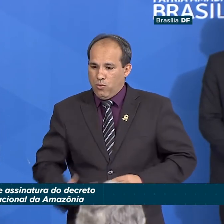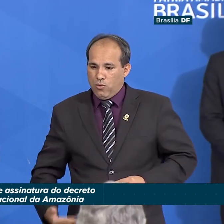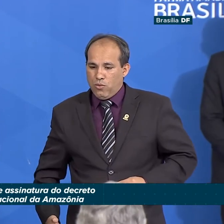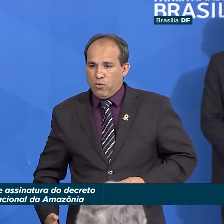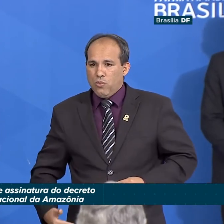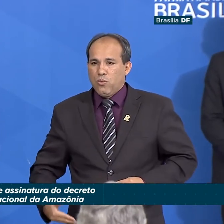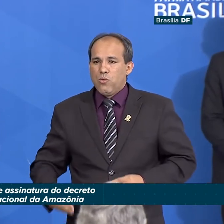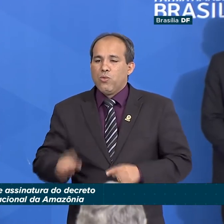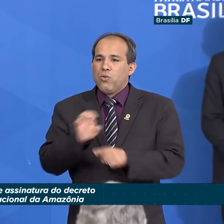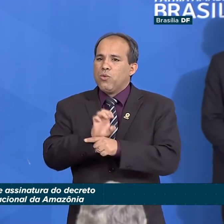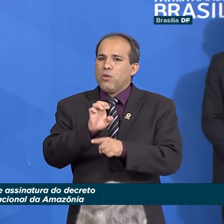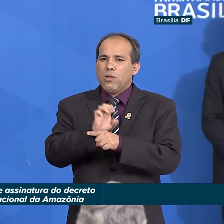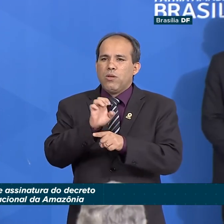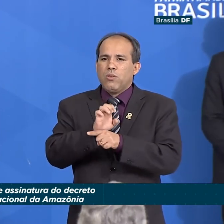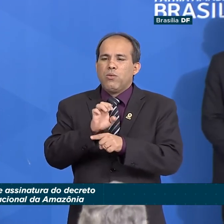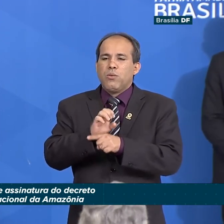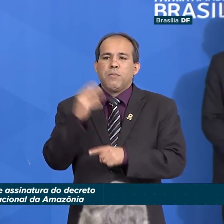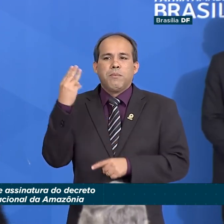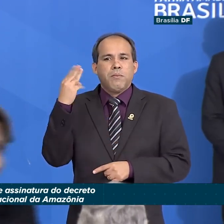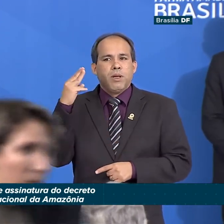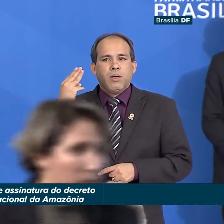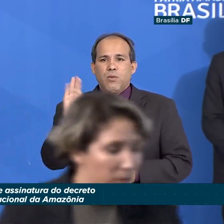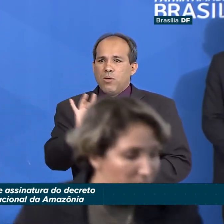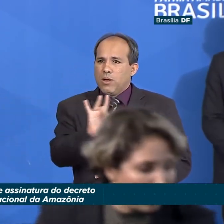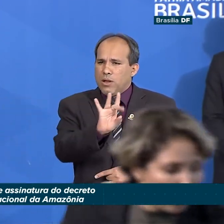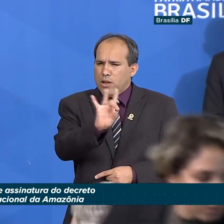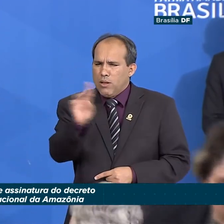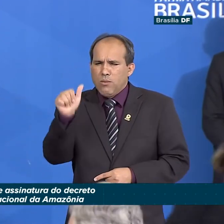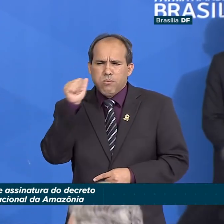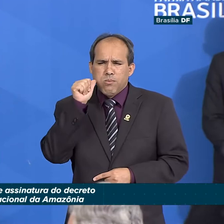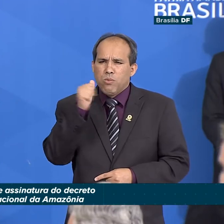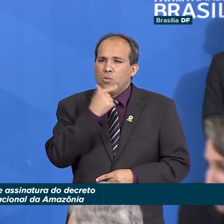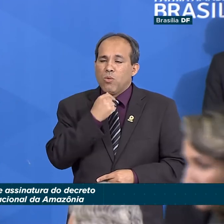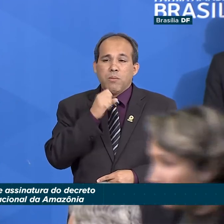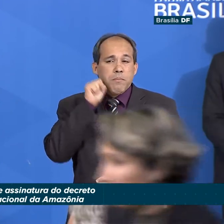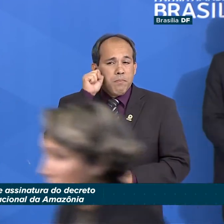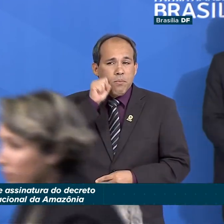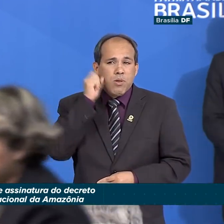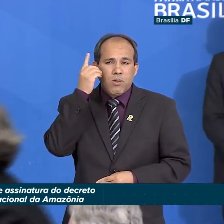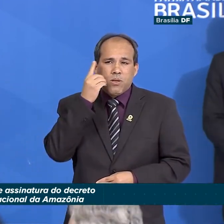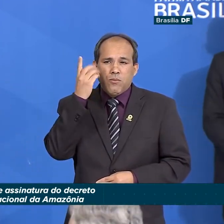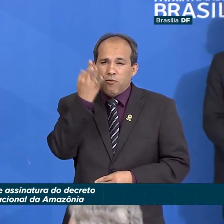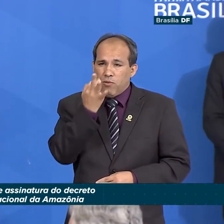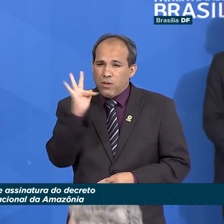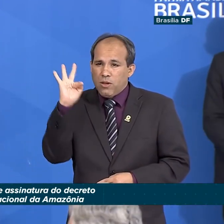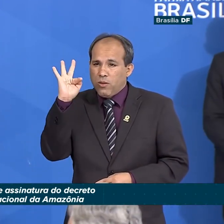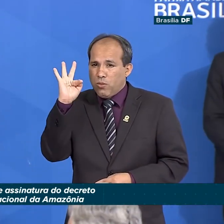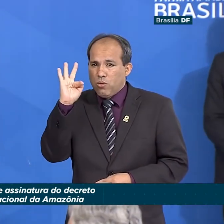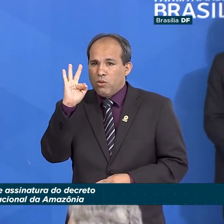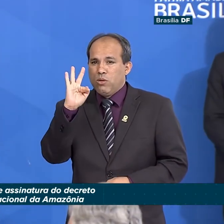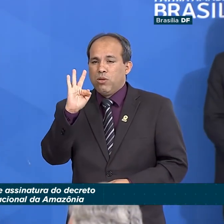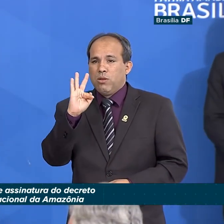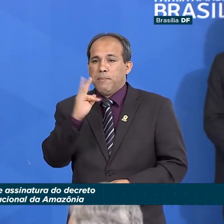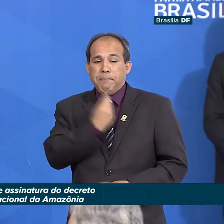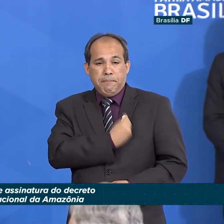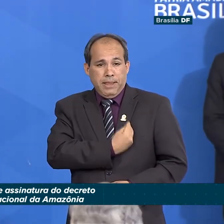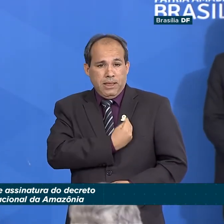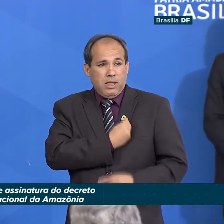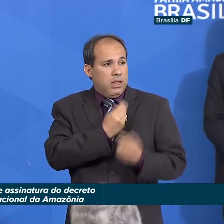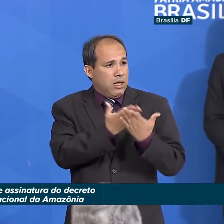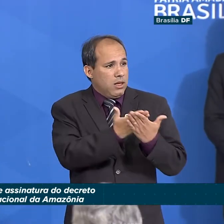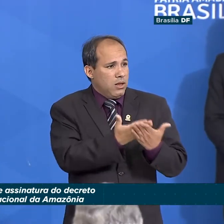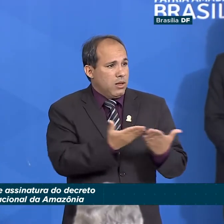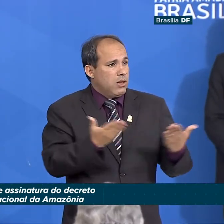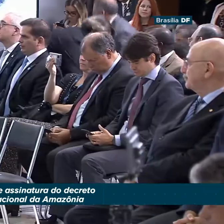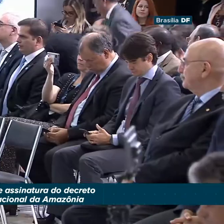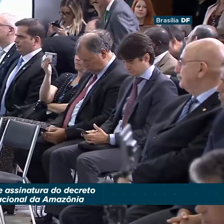do Maranhão, senhoras e senhores senadores e deputados federais, senhoras e